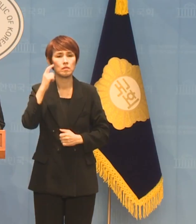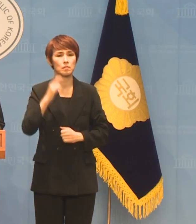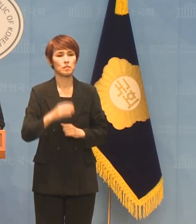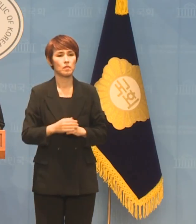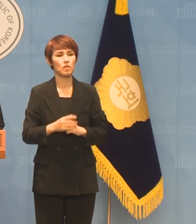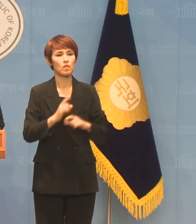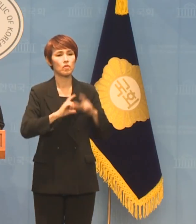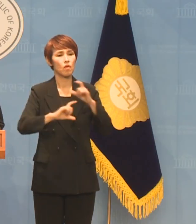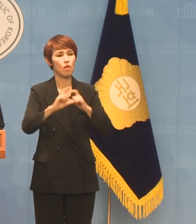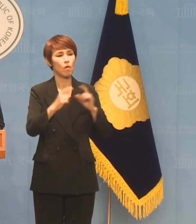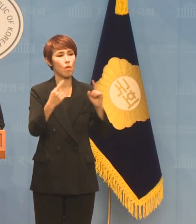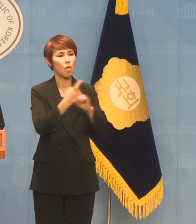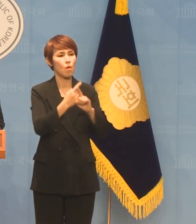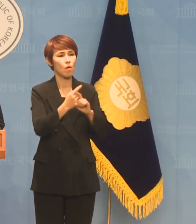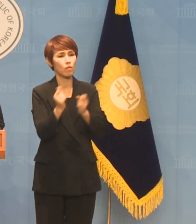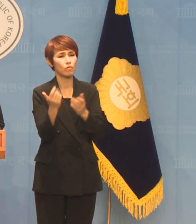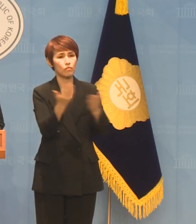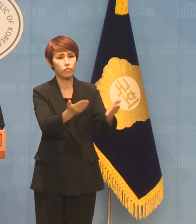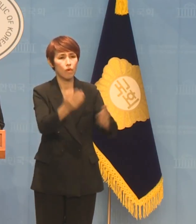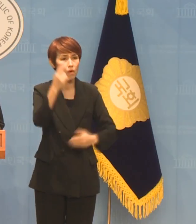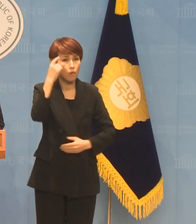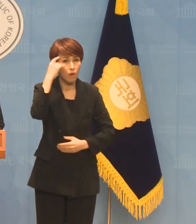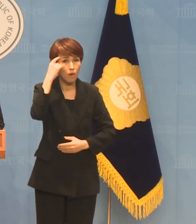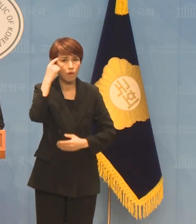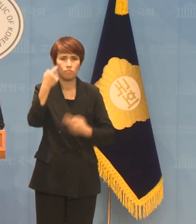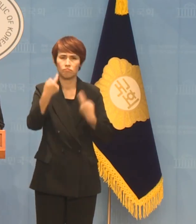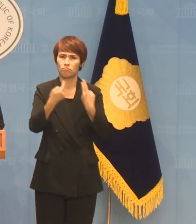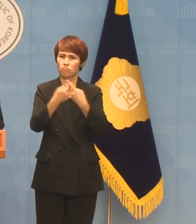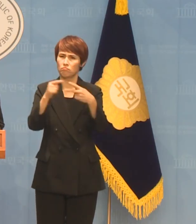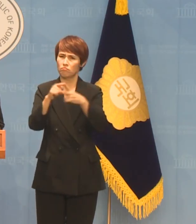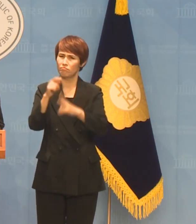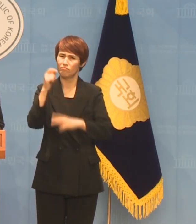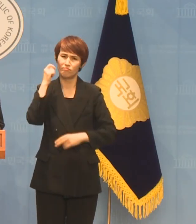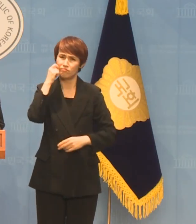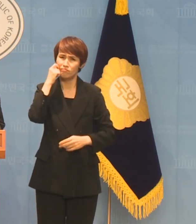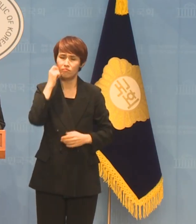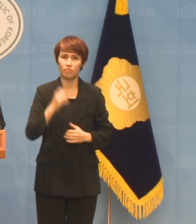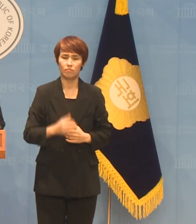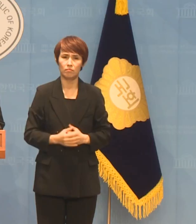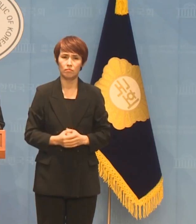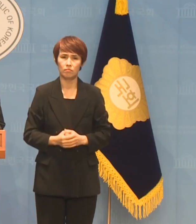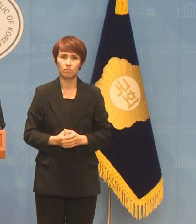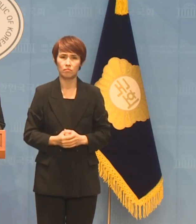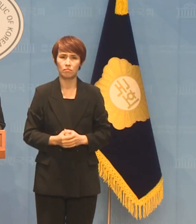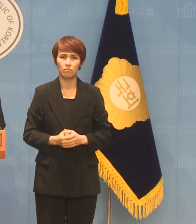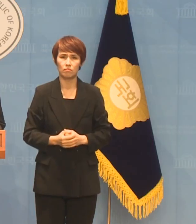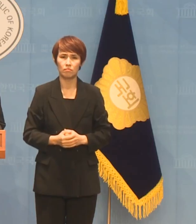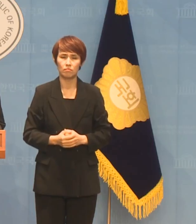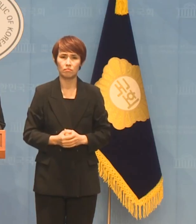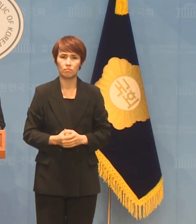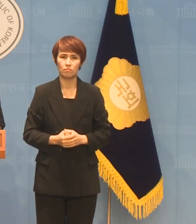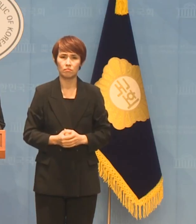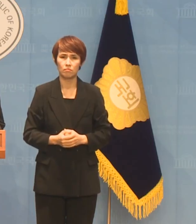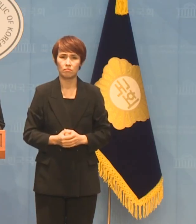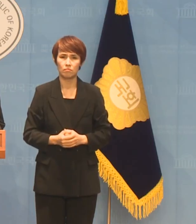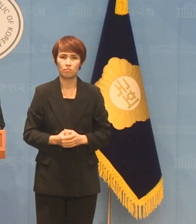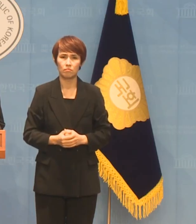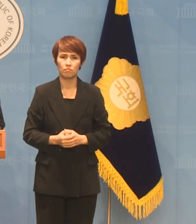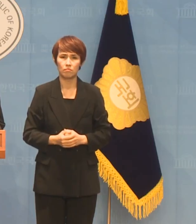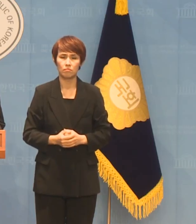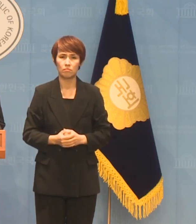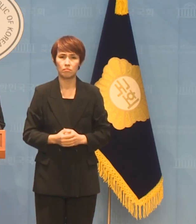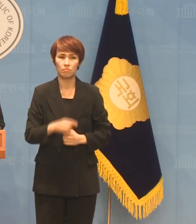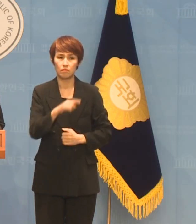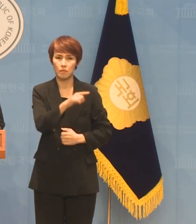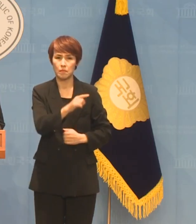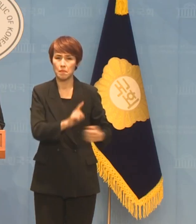주겠다는 것인지 도무지 납득할 수 없습니다. 아예 노골적으로 한쪽 당사자